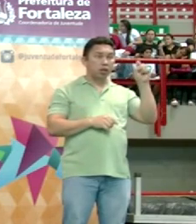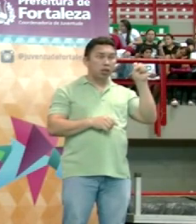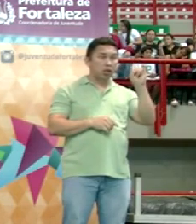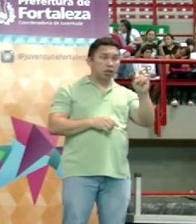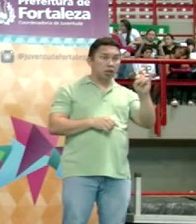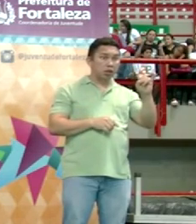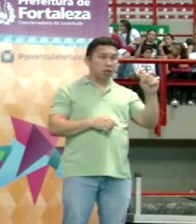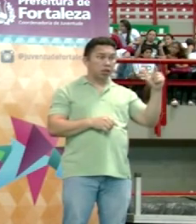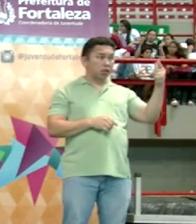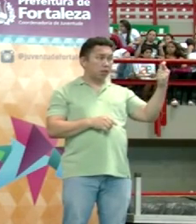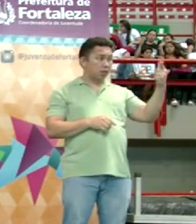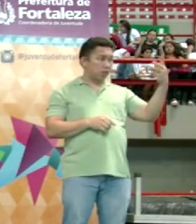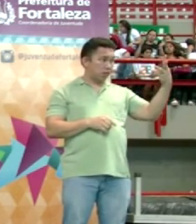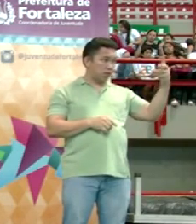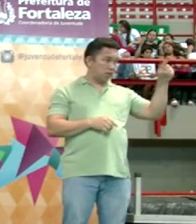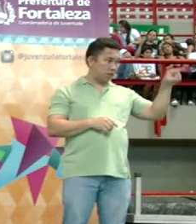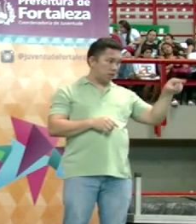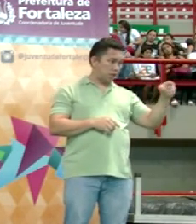for